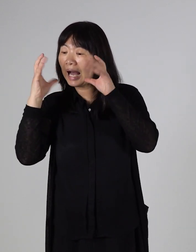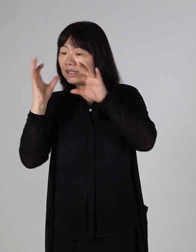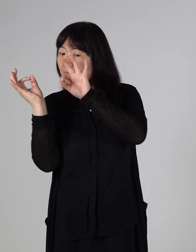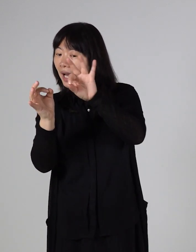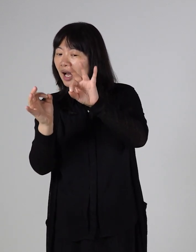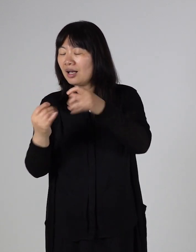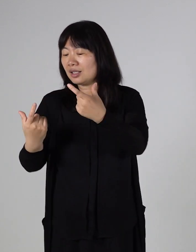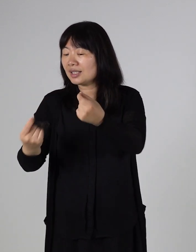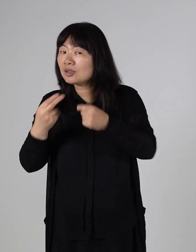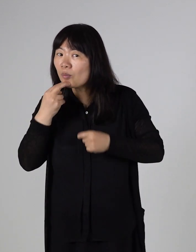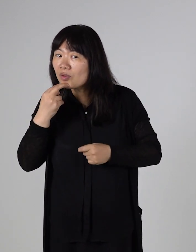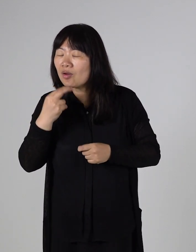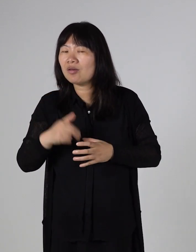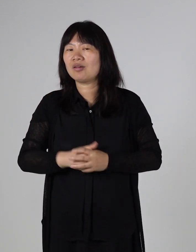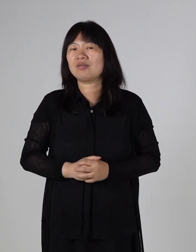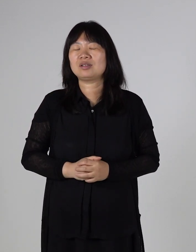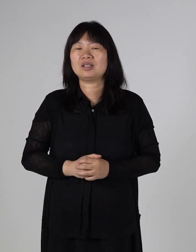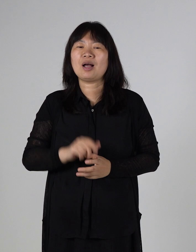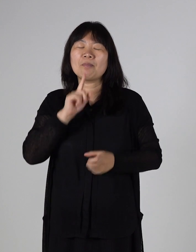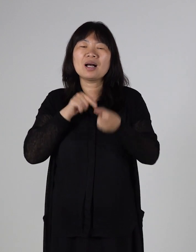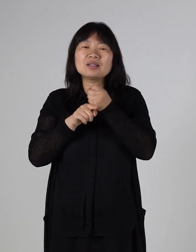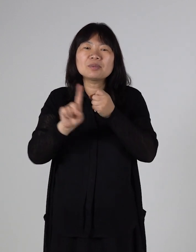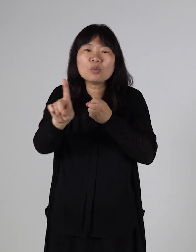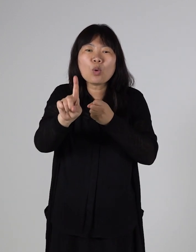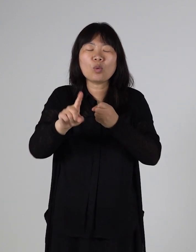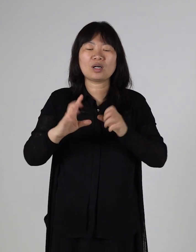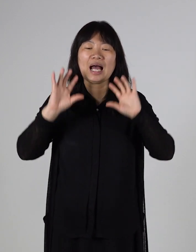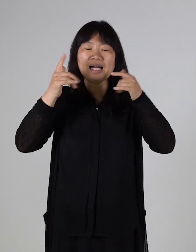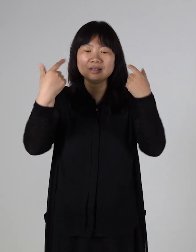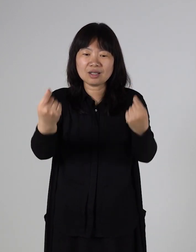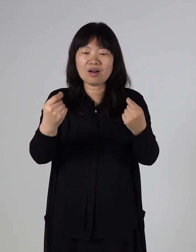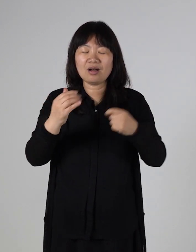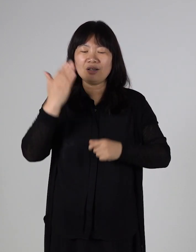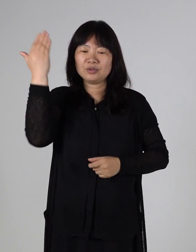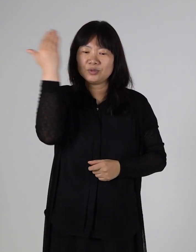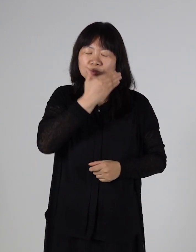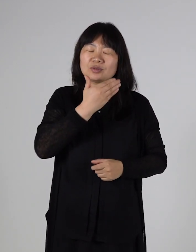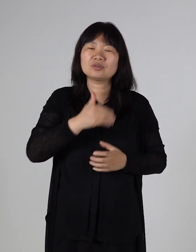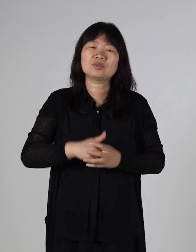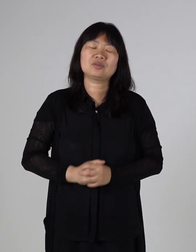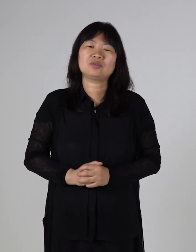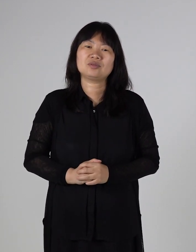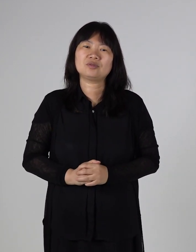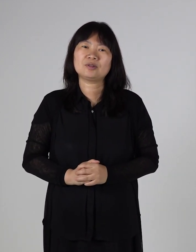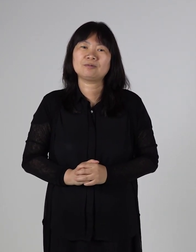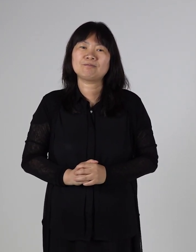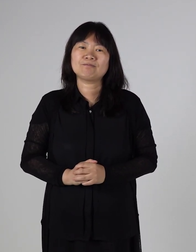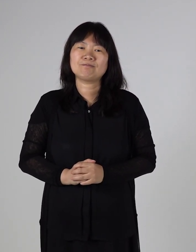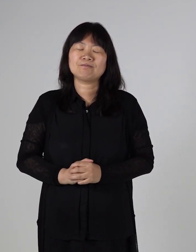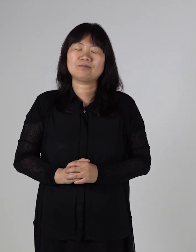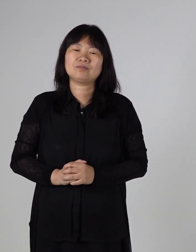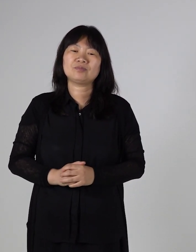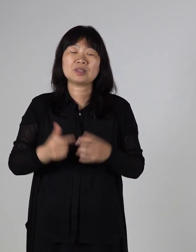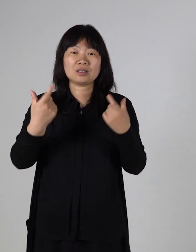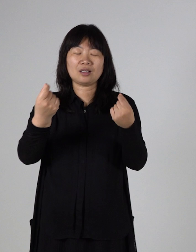않으면 이라는 말 속에는 이 어린아이처럼 순수하고 맑고 그런